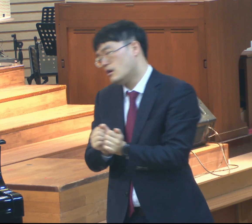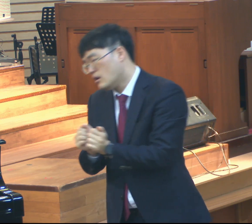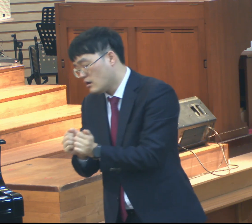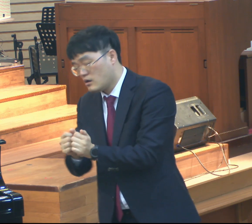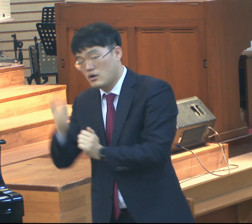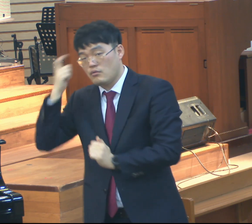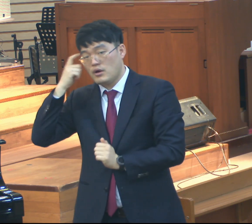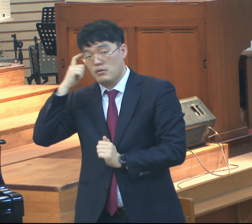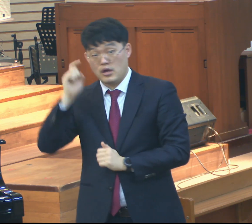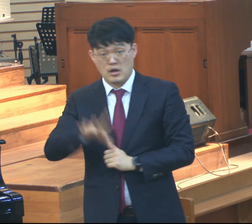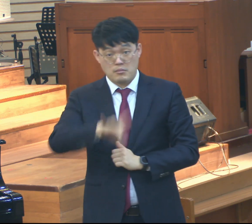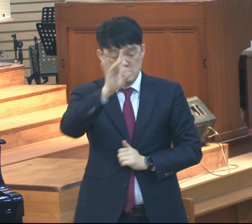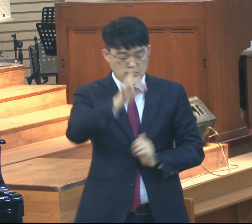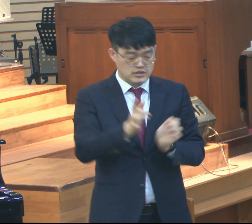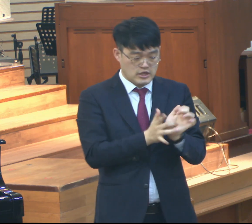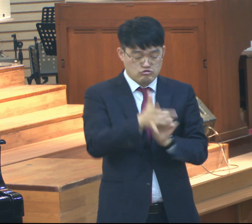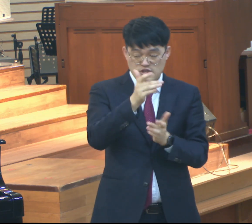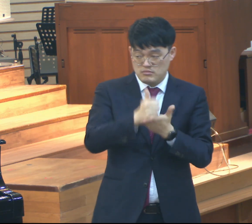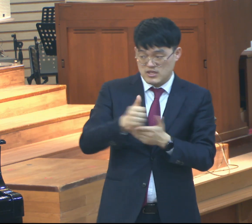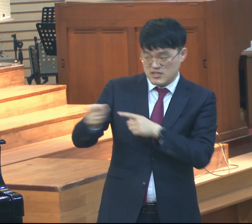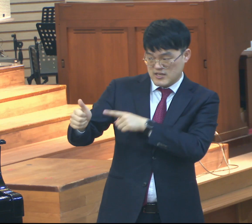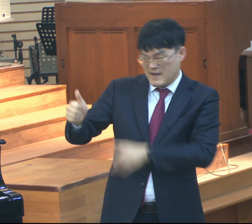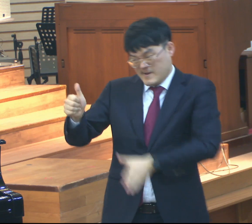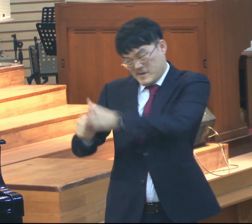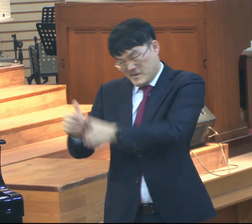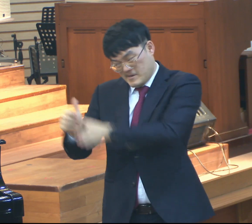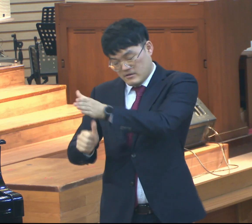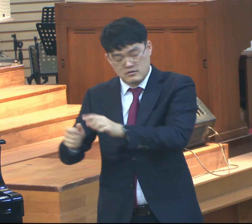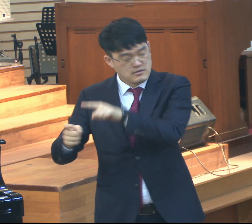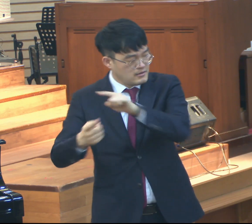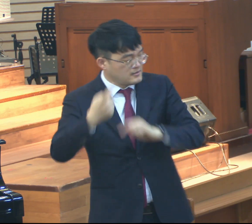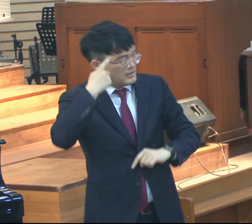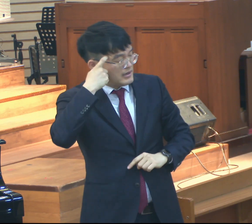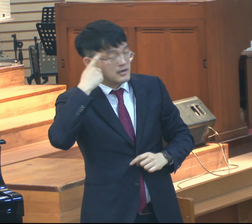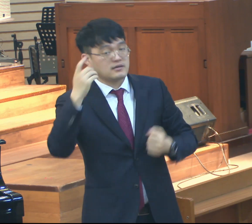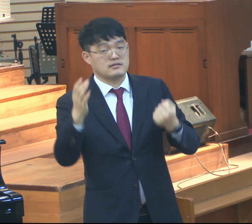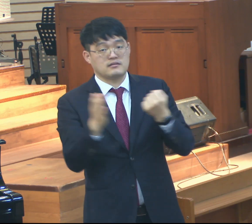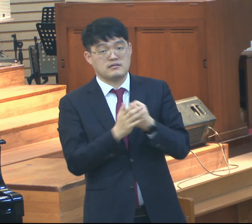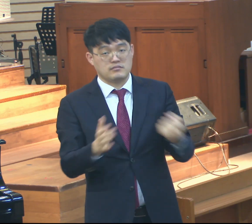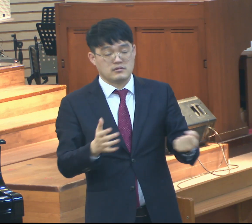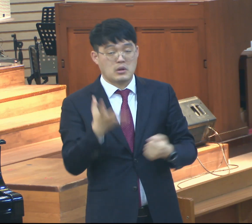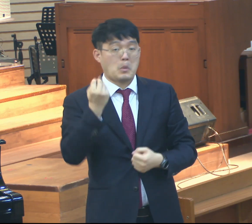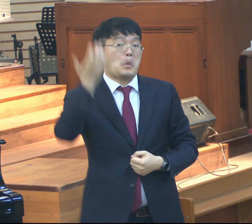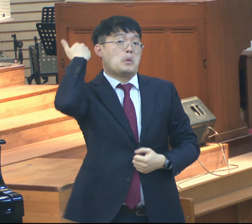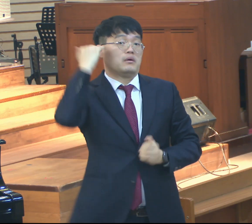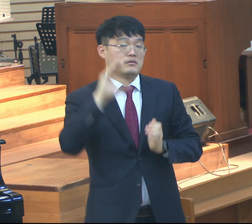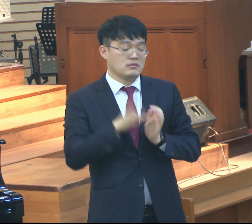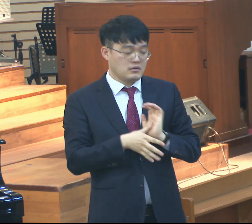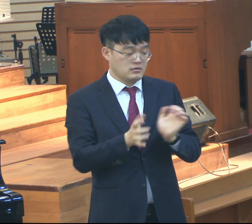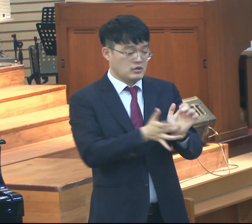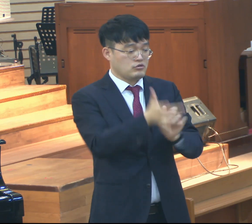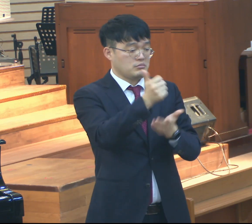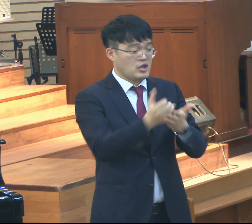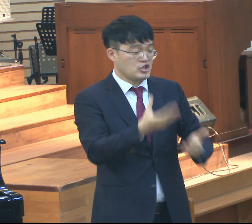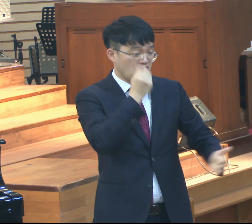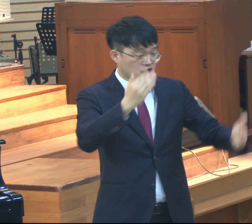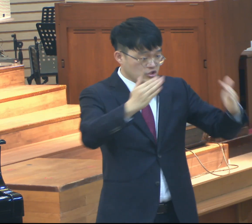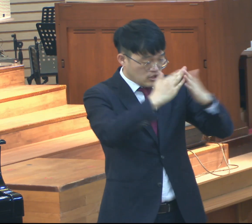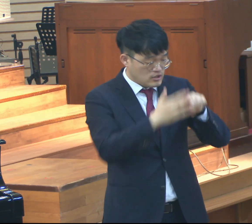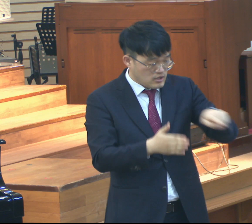안나스를 공격했다고 안나스는 생각하고 있었습니다. 얼마 전에 예수님은 성전에서 재물 파는 장사하는